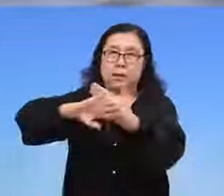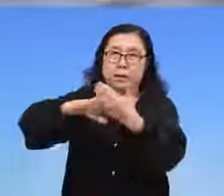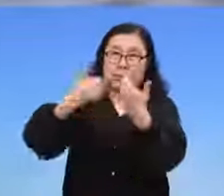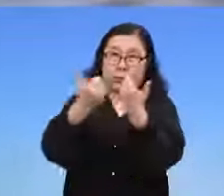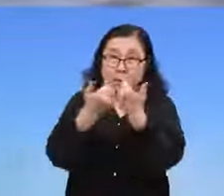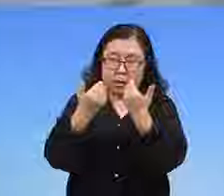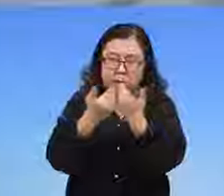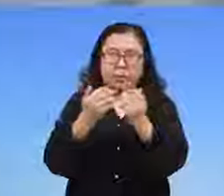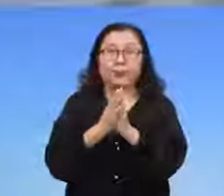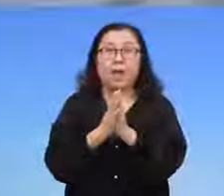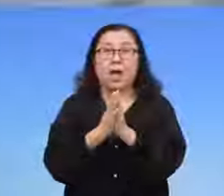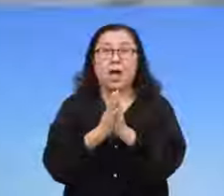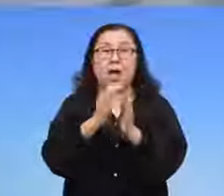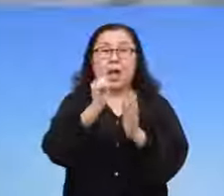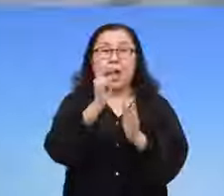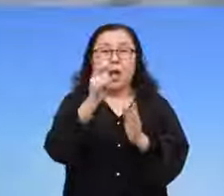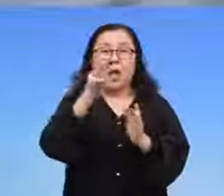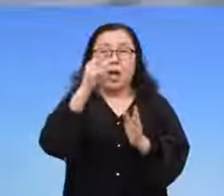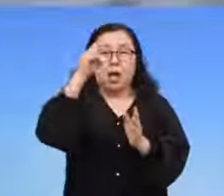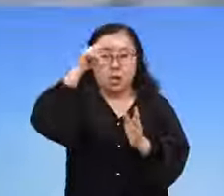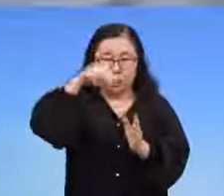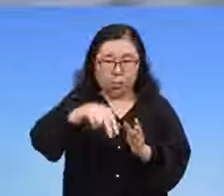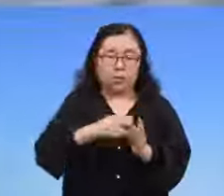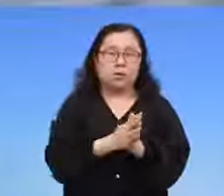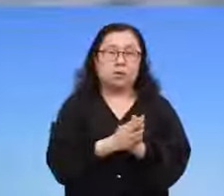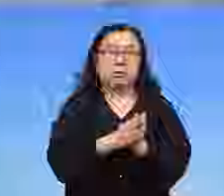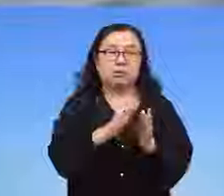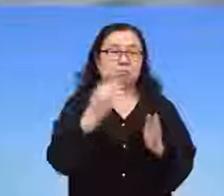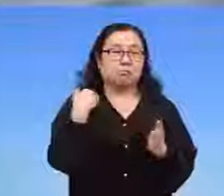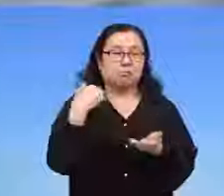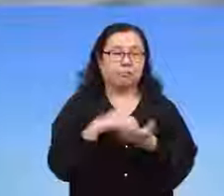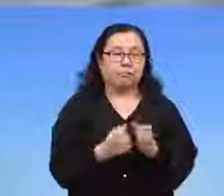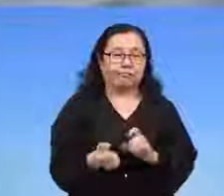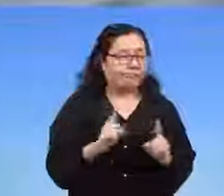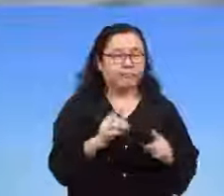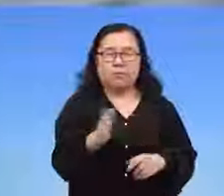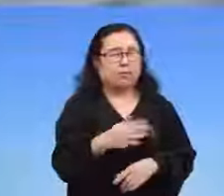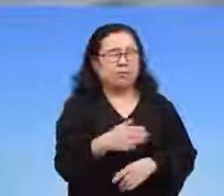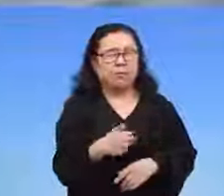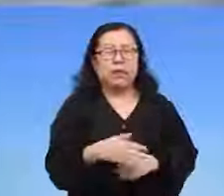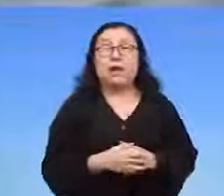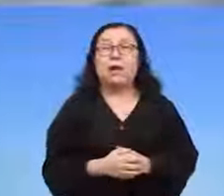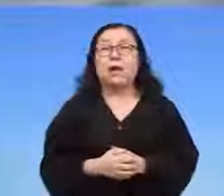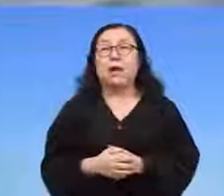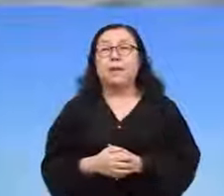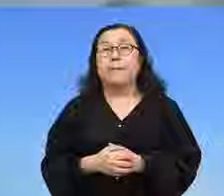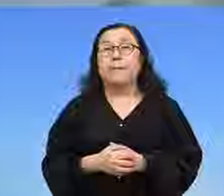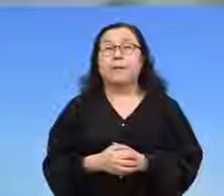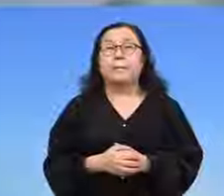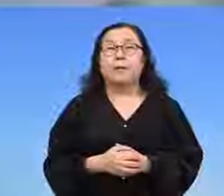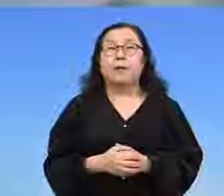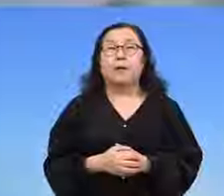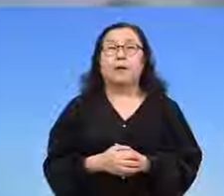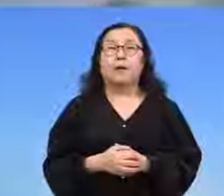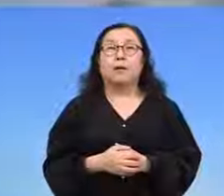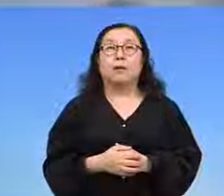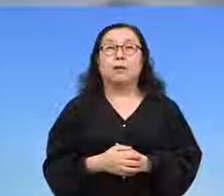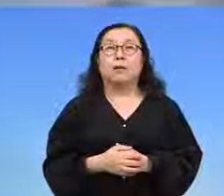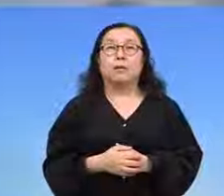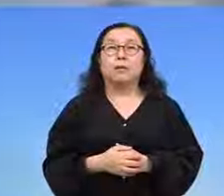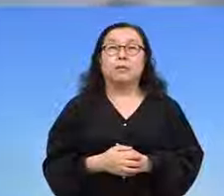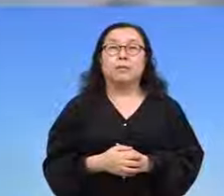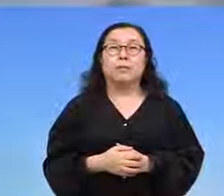여기에 반해서 헤롯은 이런 회복이 없던 인간이라는 겁니다. 이게 저는 참 중요한 포인트라고